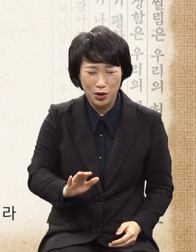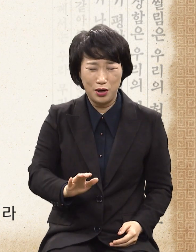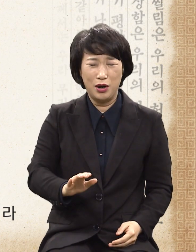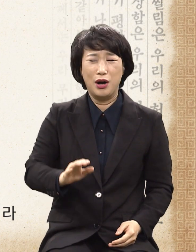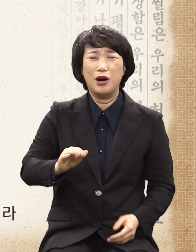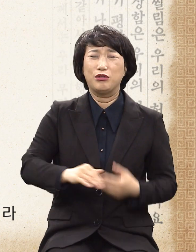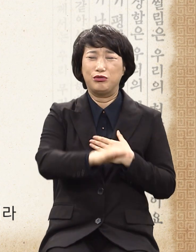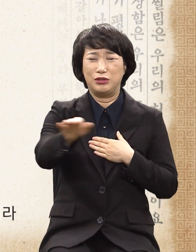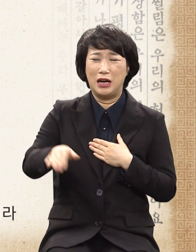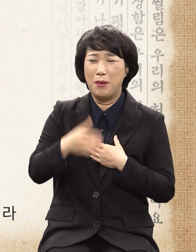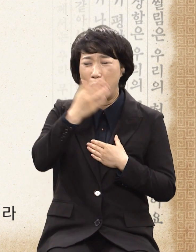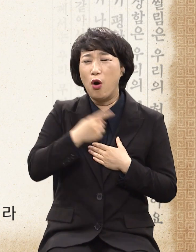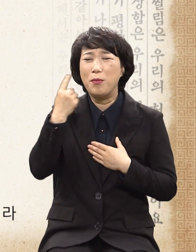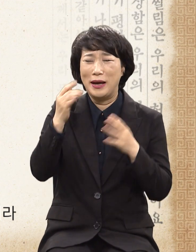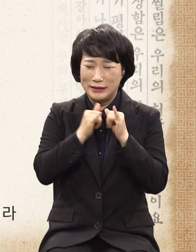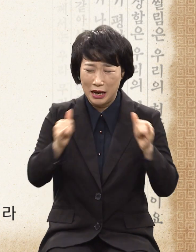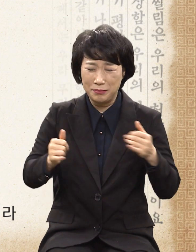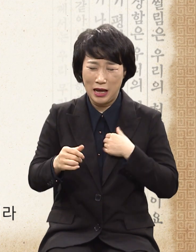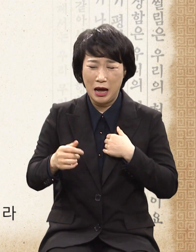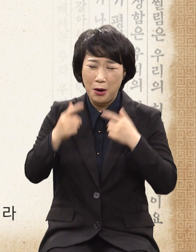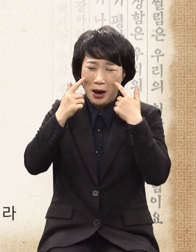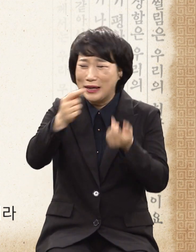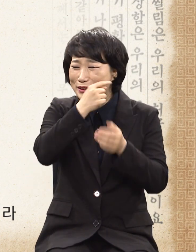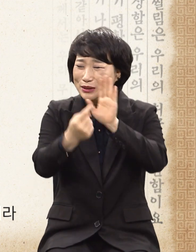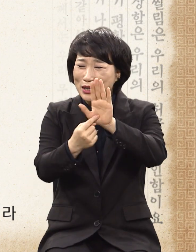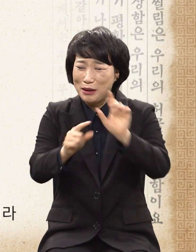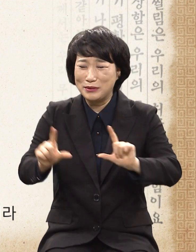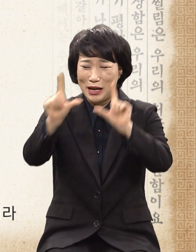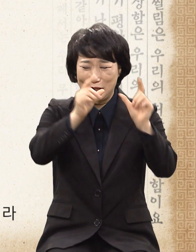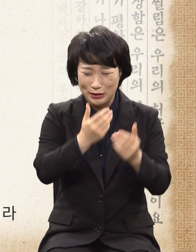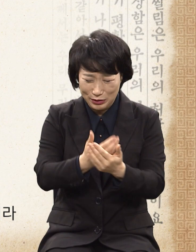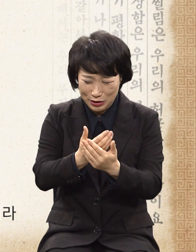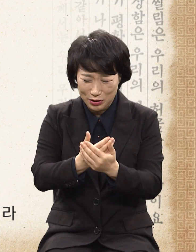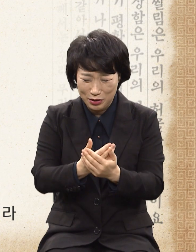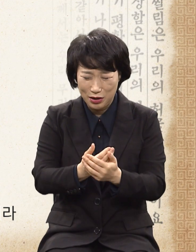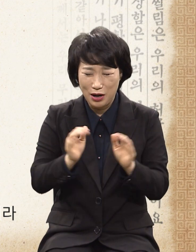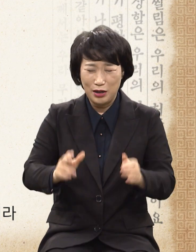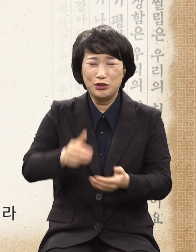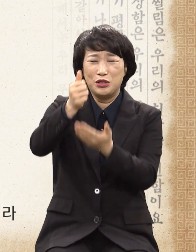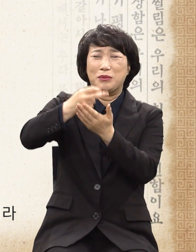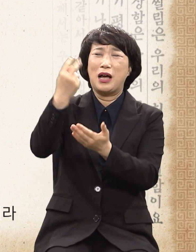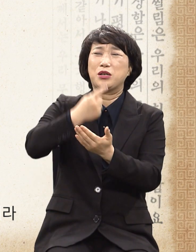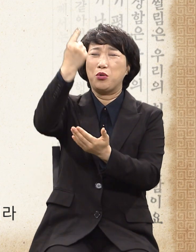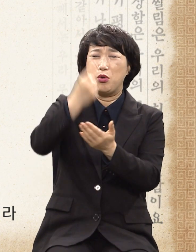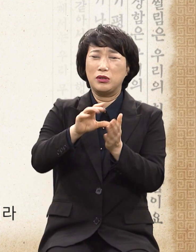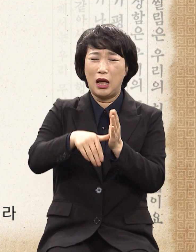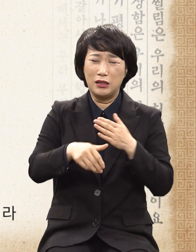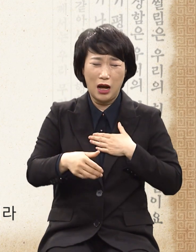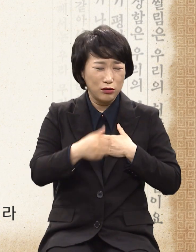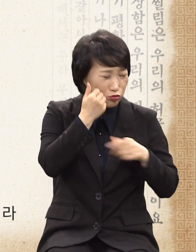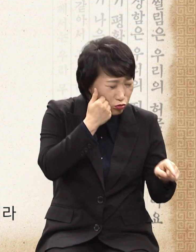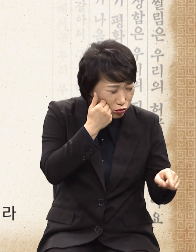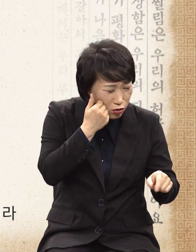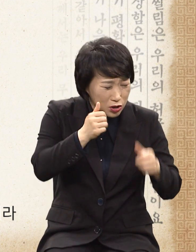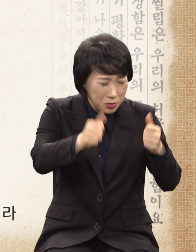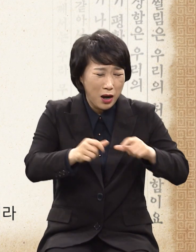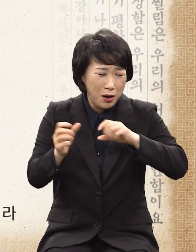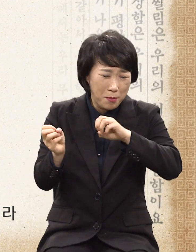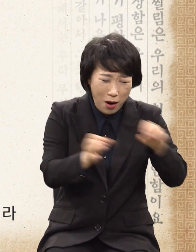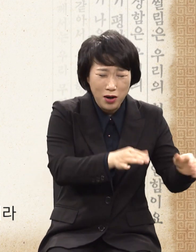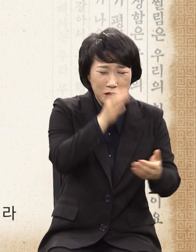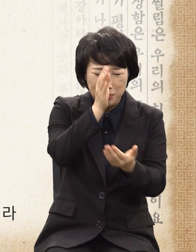말미암아 우리가 복음의 사람인 것을 확증하며 살게 하소서. 재림의 날에 버림받지 않고 들림받게